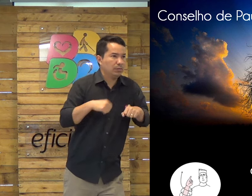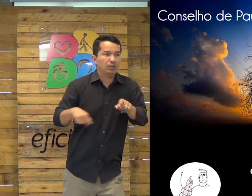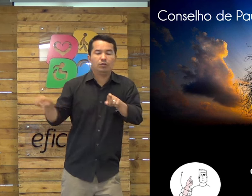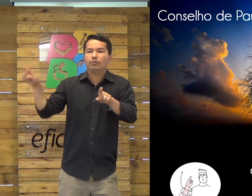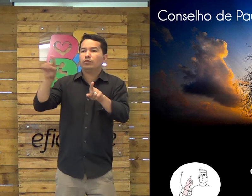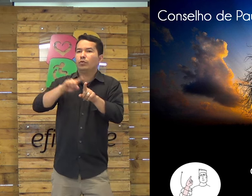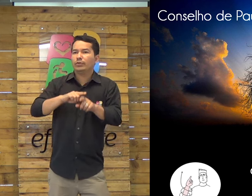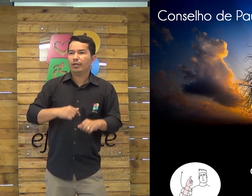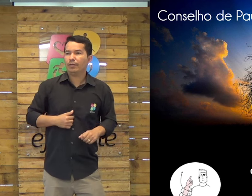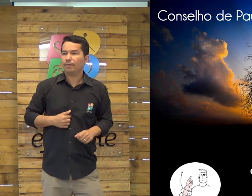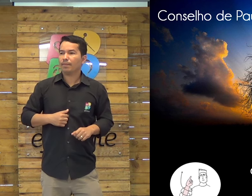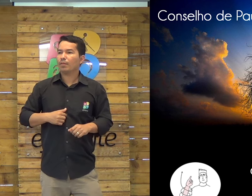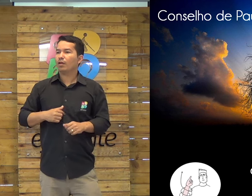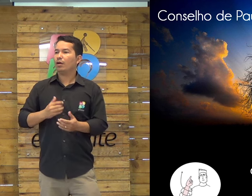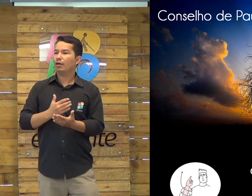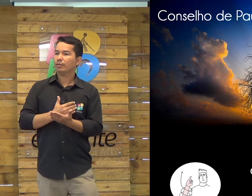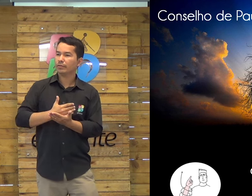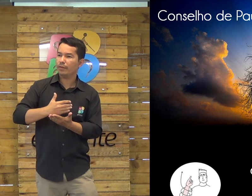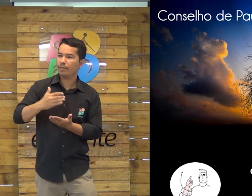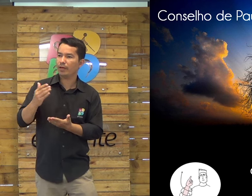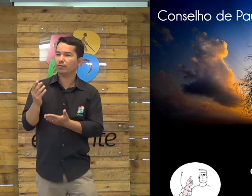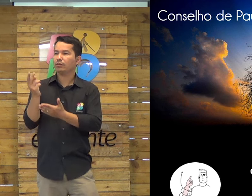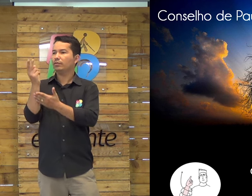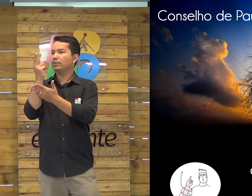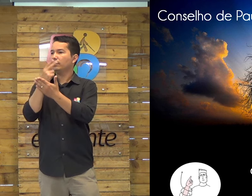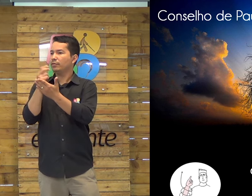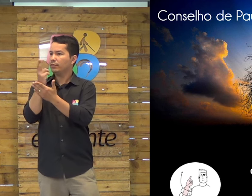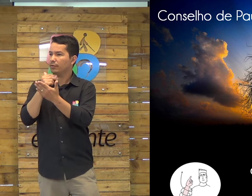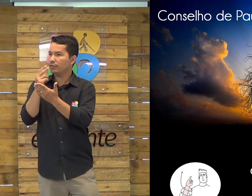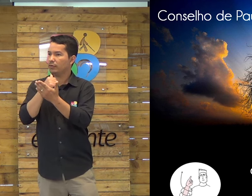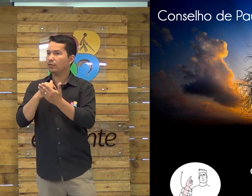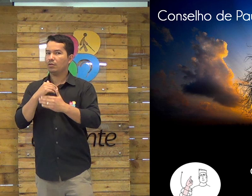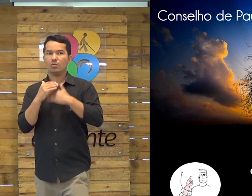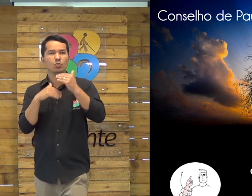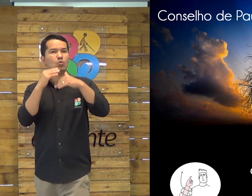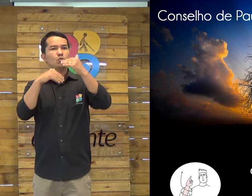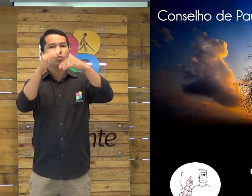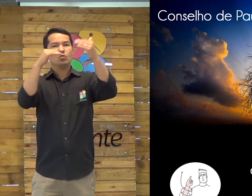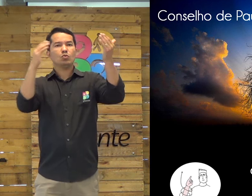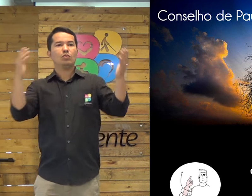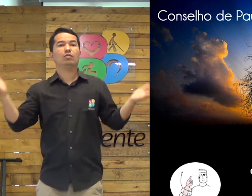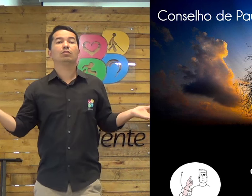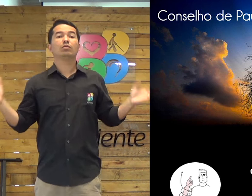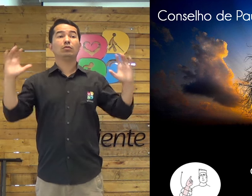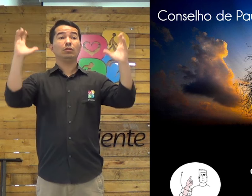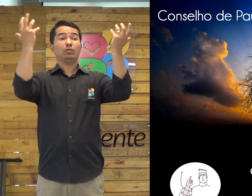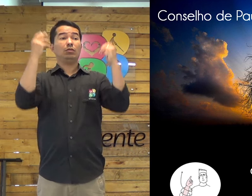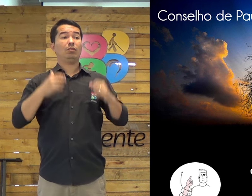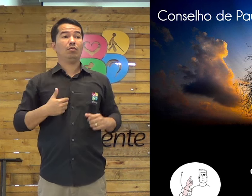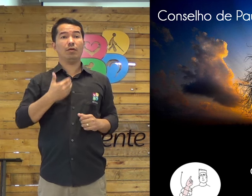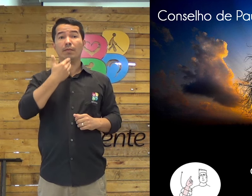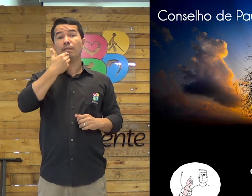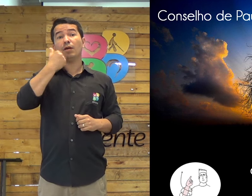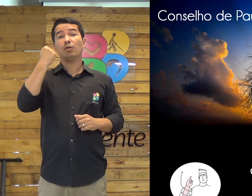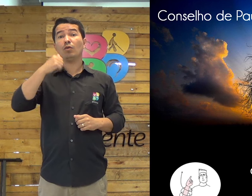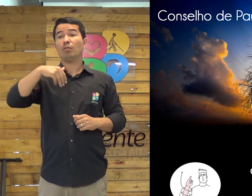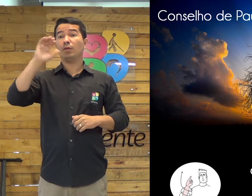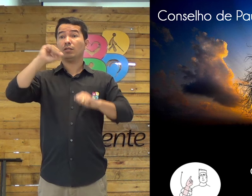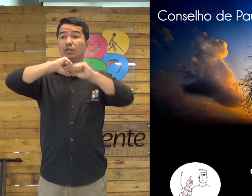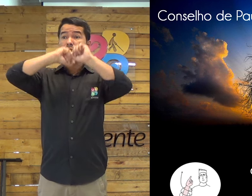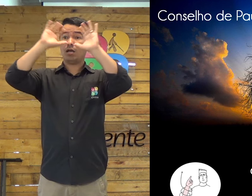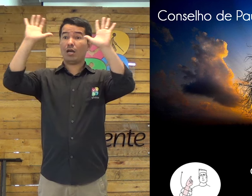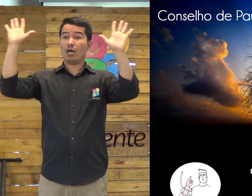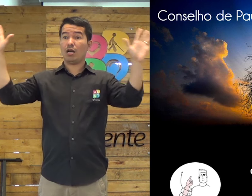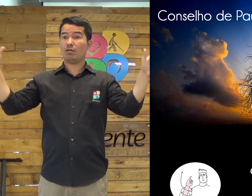eu acho que eu preciso voltar. Eu preciso voltar a desenhar. Comecei a desenhar novamente. E as coisas foram